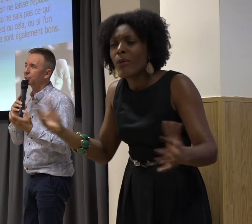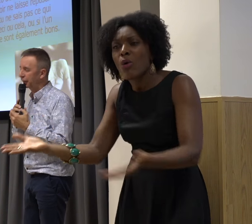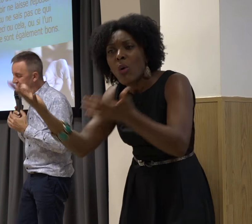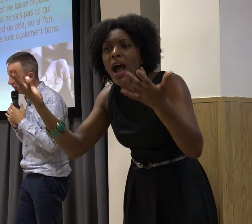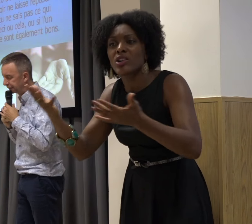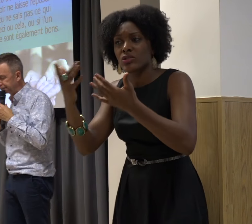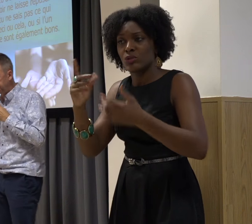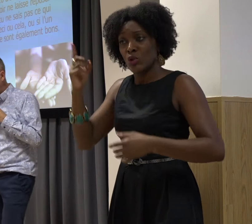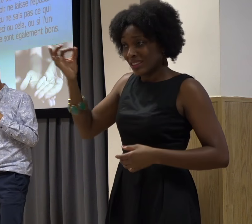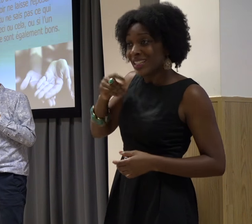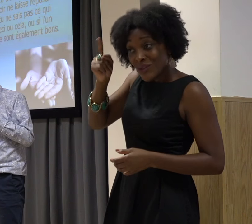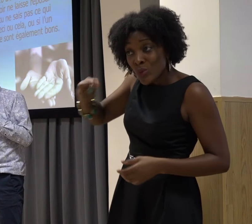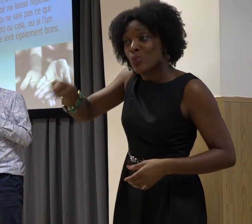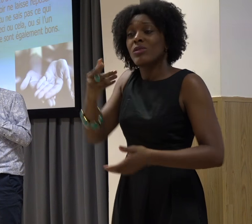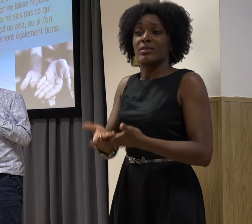qui sont fatigués.